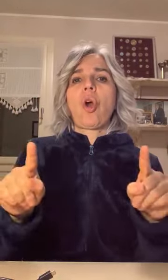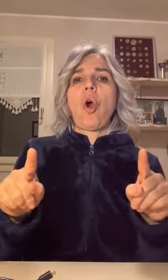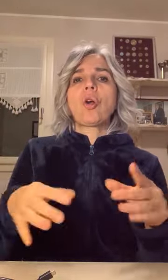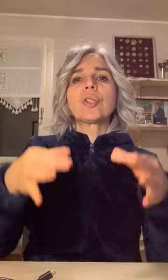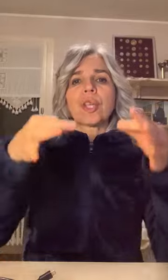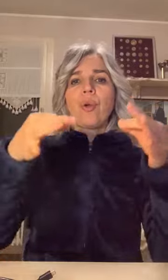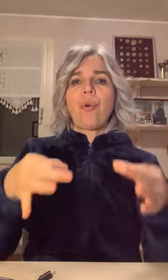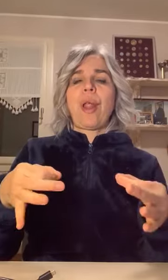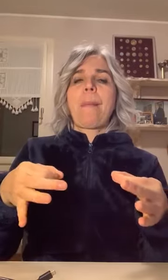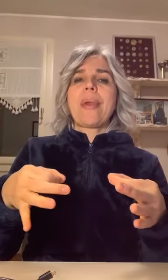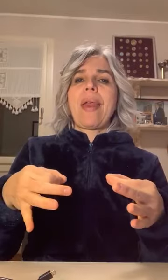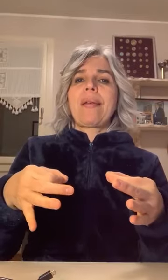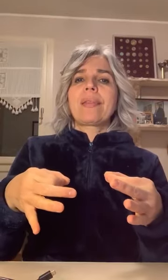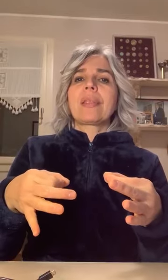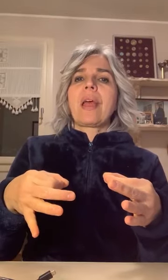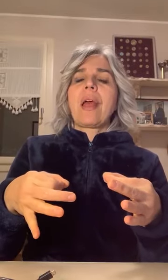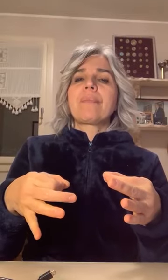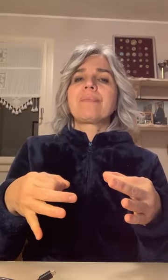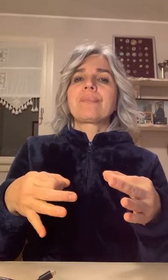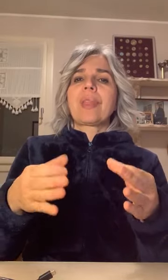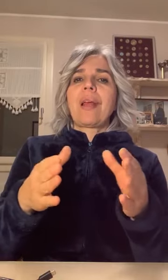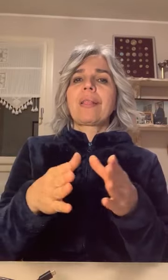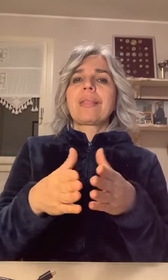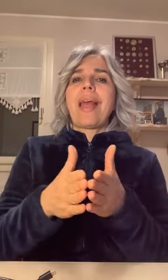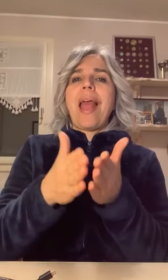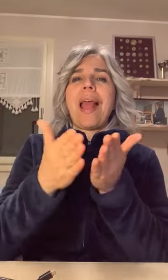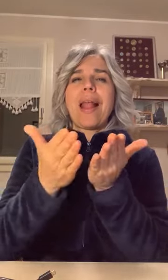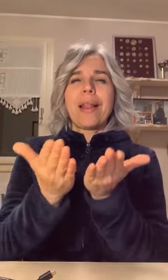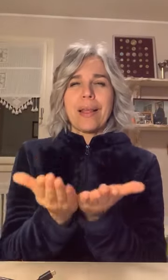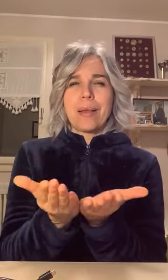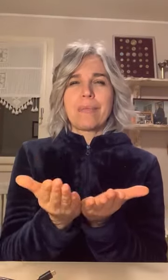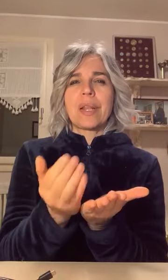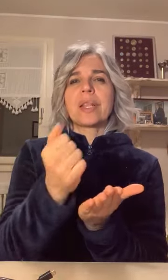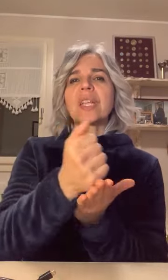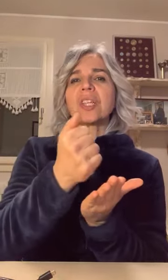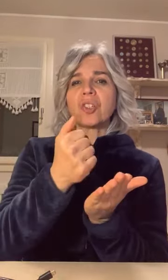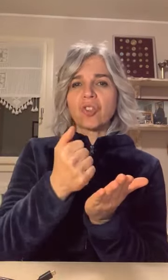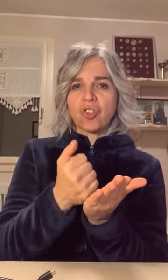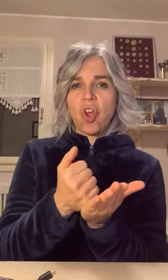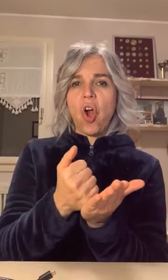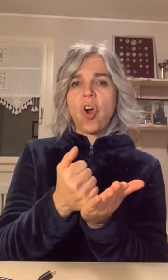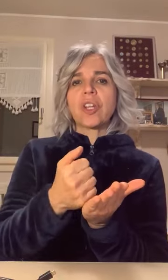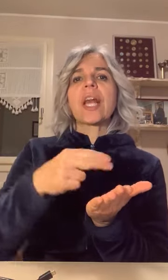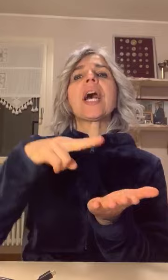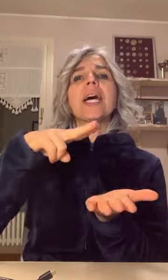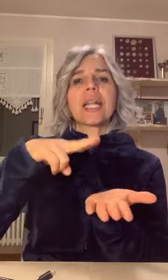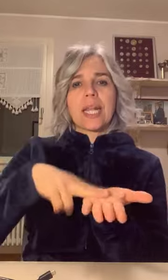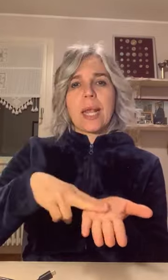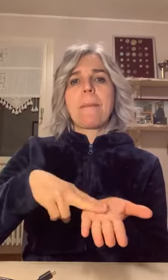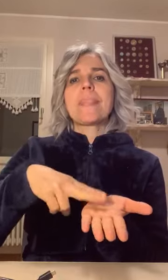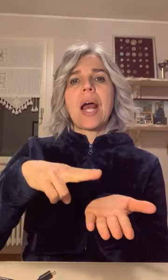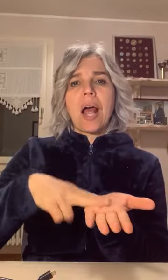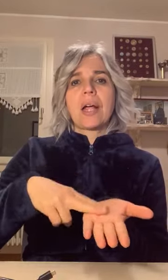sicuramente. Ma noi credenti, nati di nuovo, figli di Dio, che abbiamo sperimentato il Signore, che ci